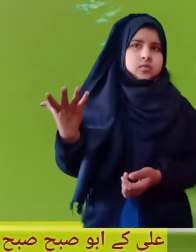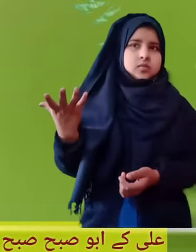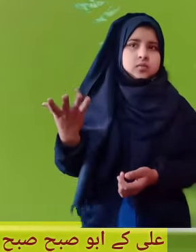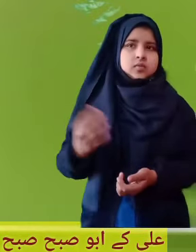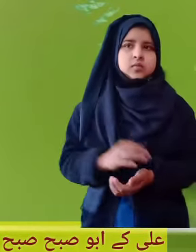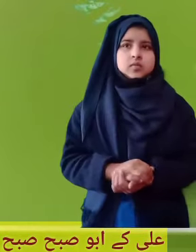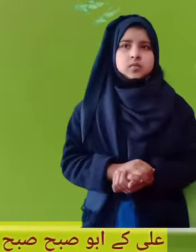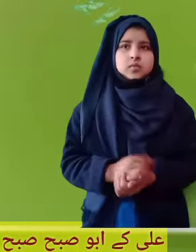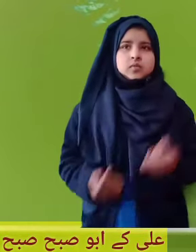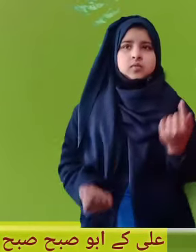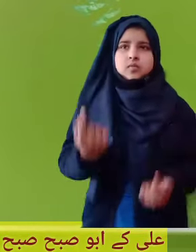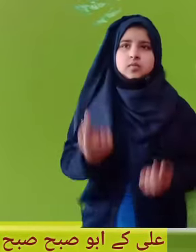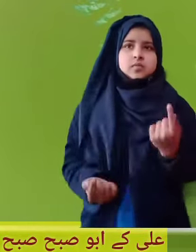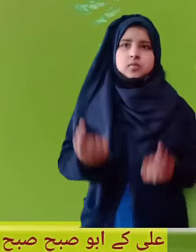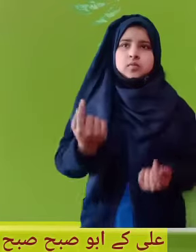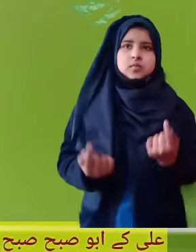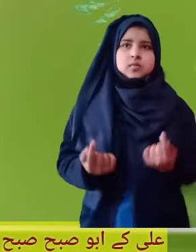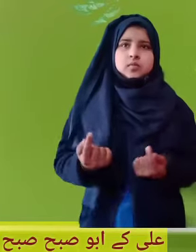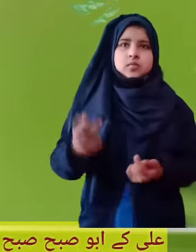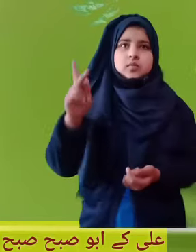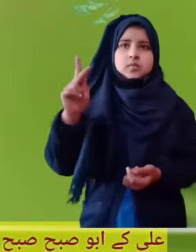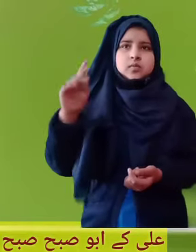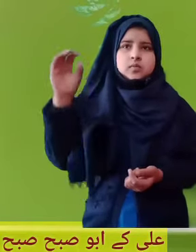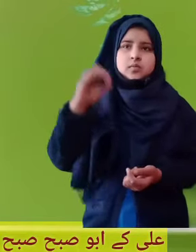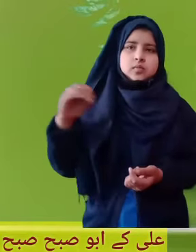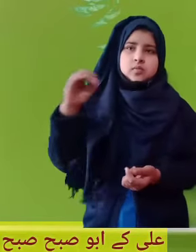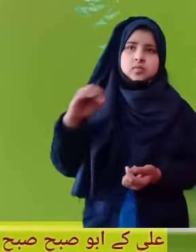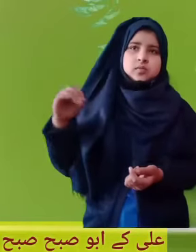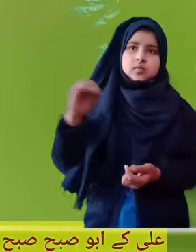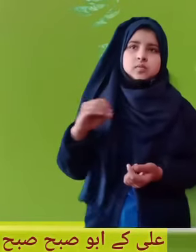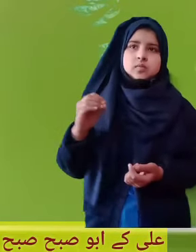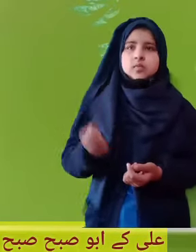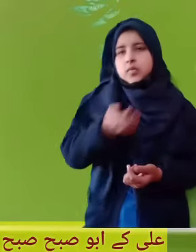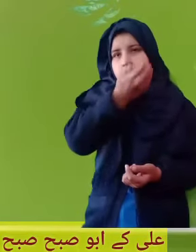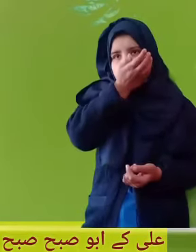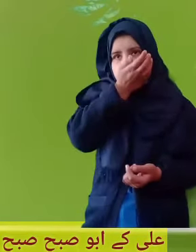सुबह खेतों को